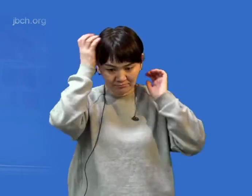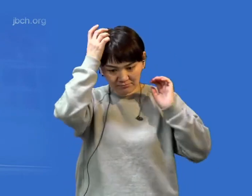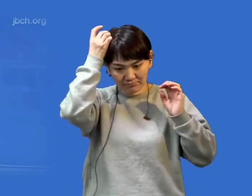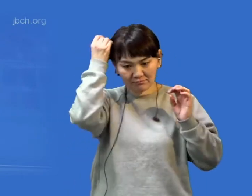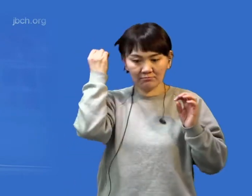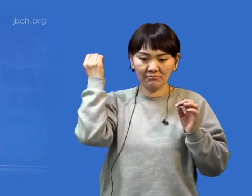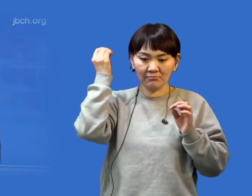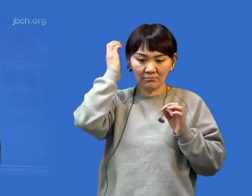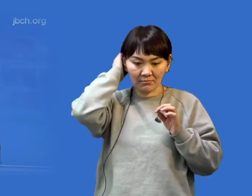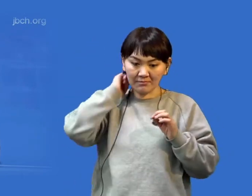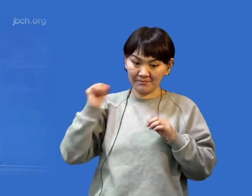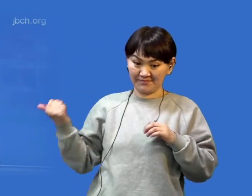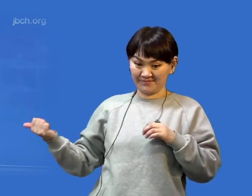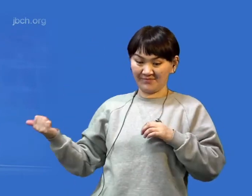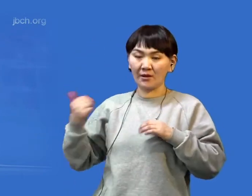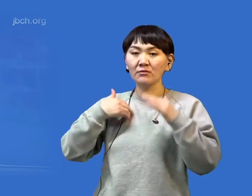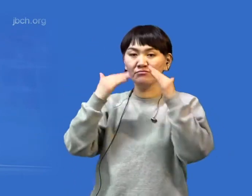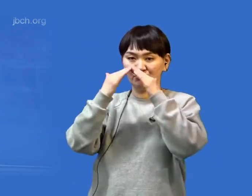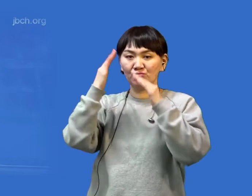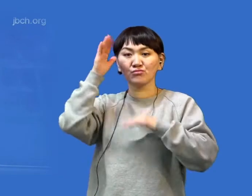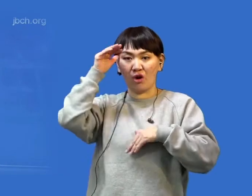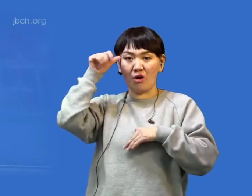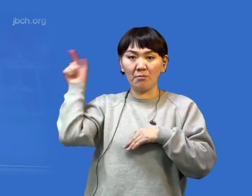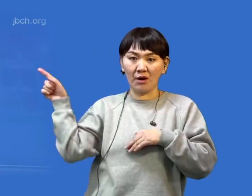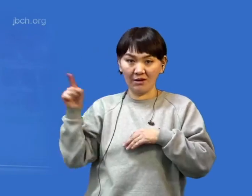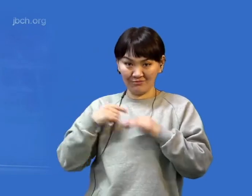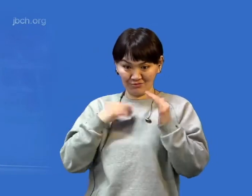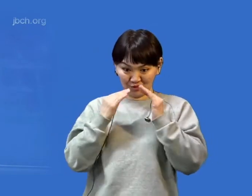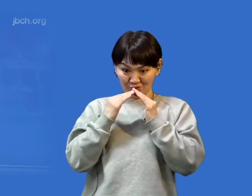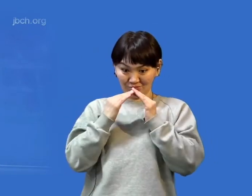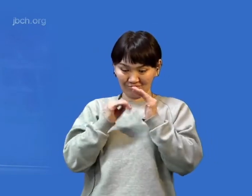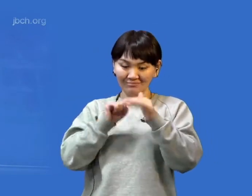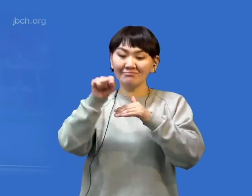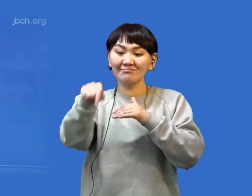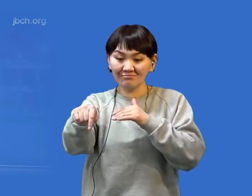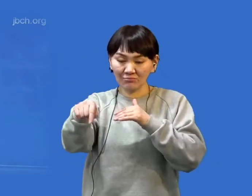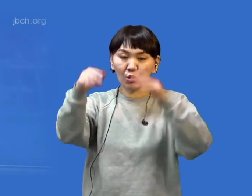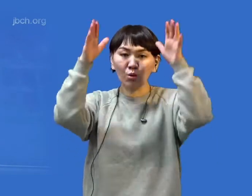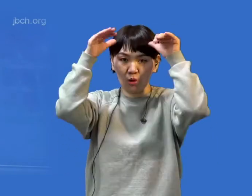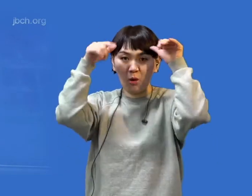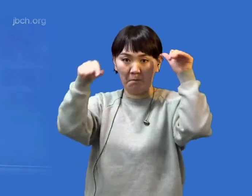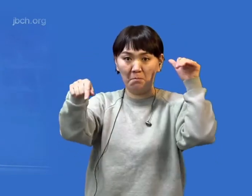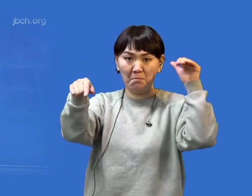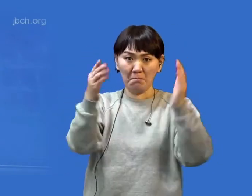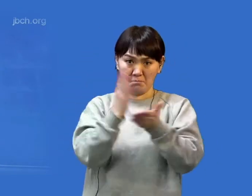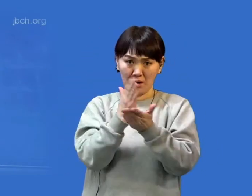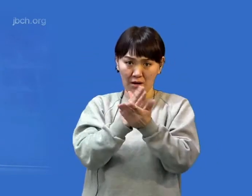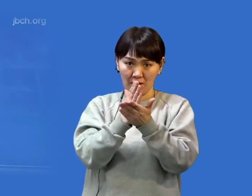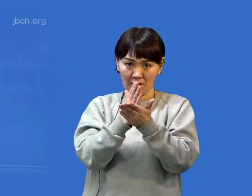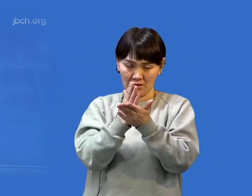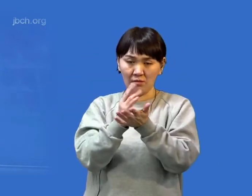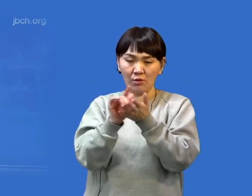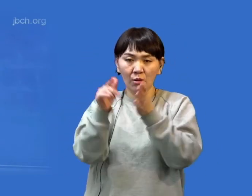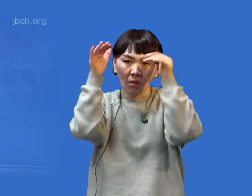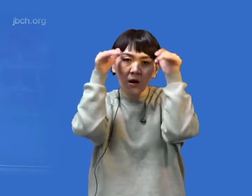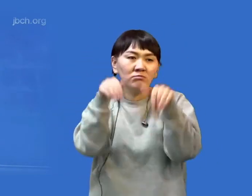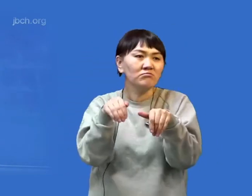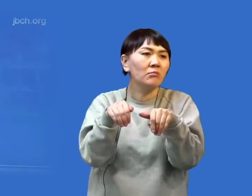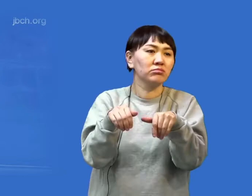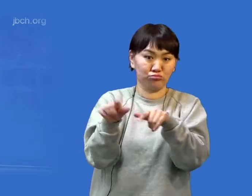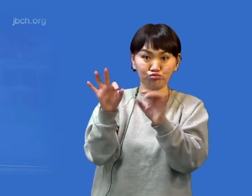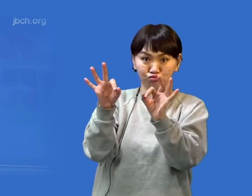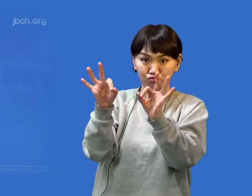Та би ол яхуу нохоод дуртай л да. Ашаан да гадаал яхуу яхуу тижэж болно шүү дээ. Гэтэл гэр дотроо ер нь бол нохоод тижэж